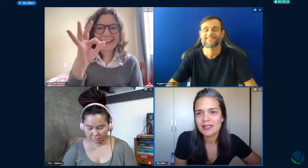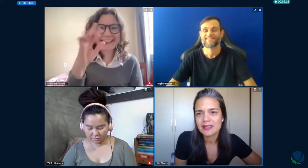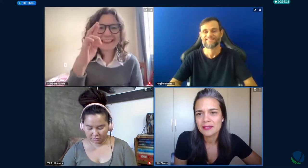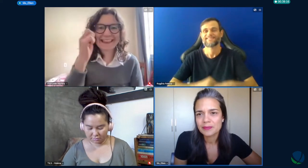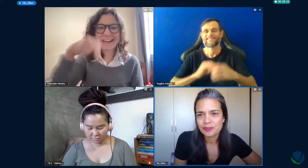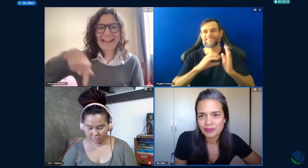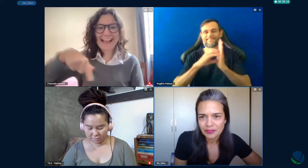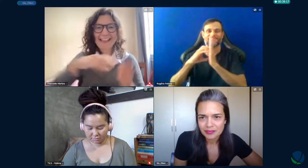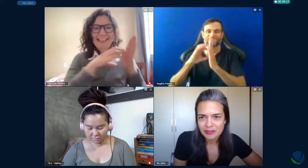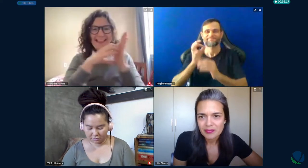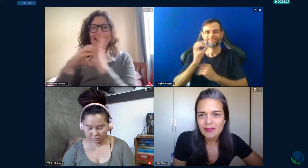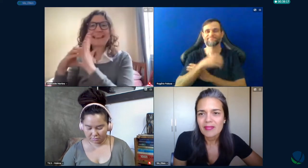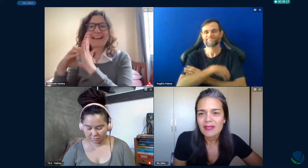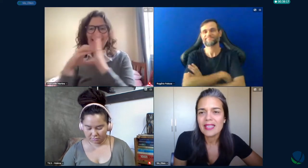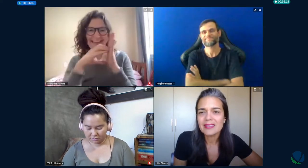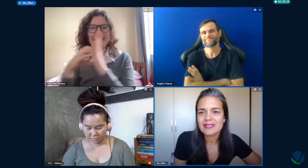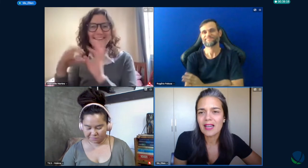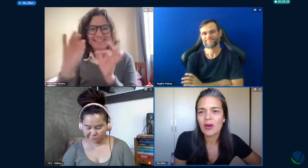DETRAN.